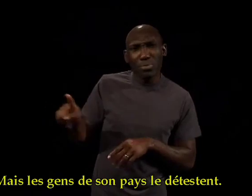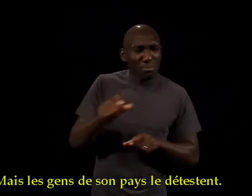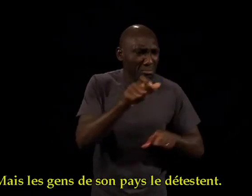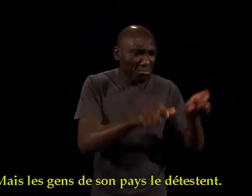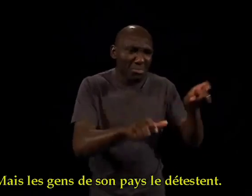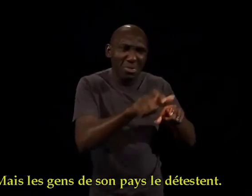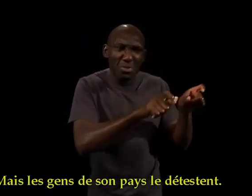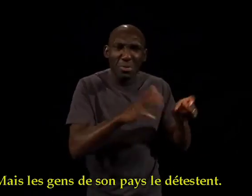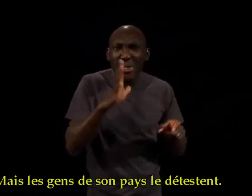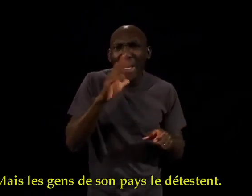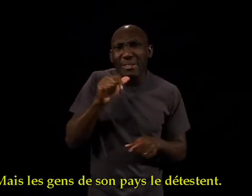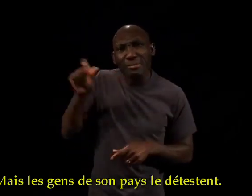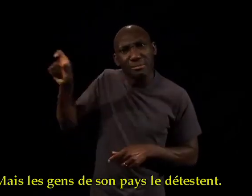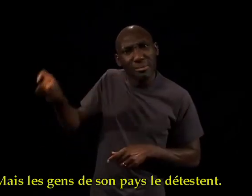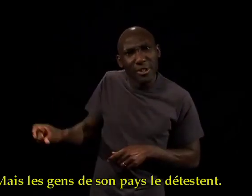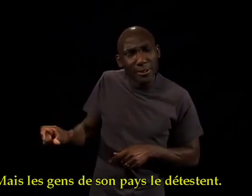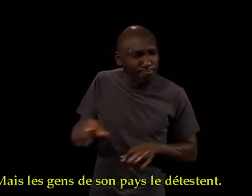Mais les gens de son pays le détestent.